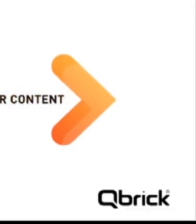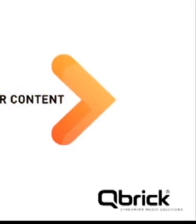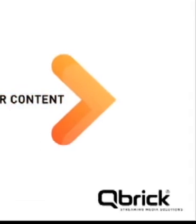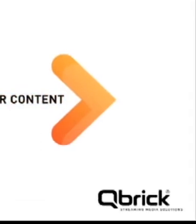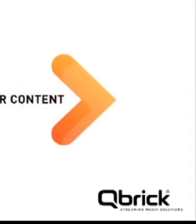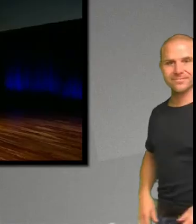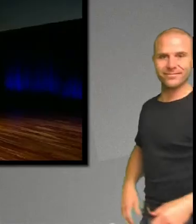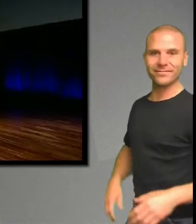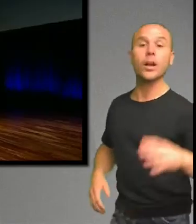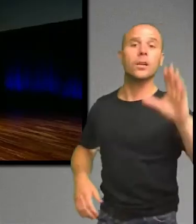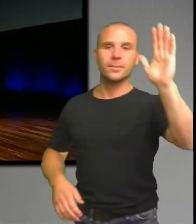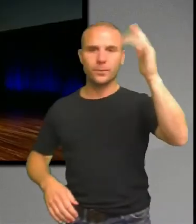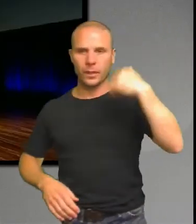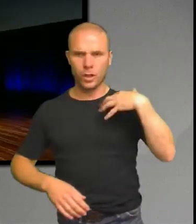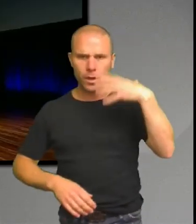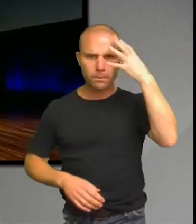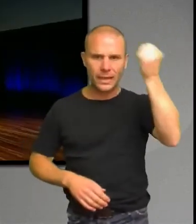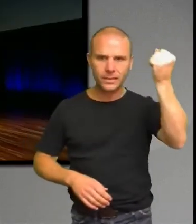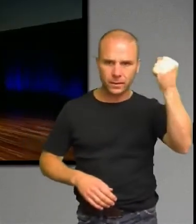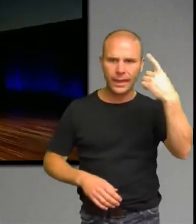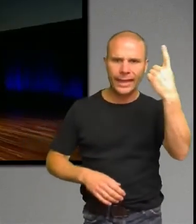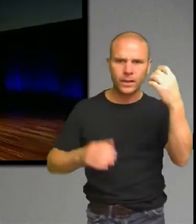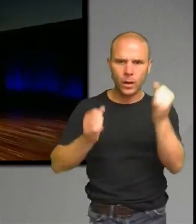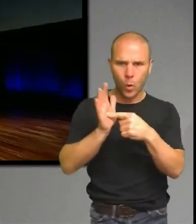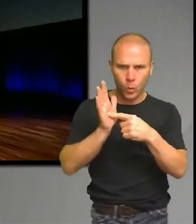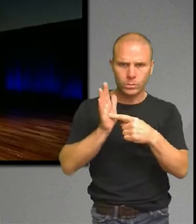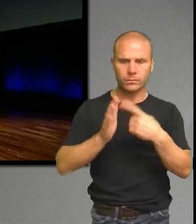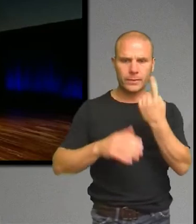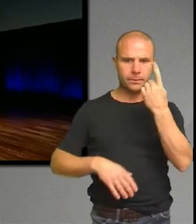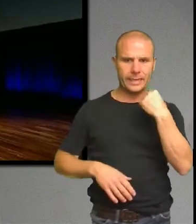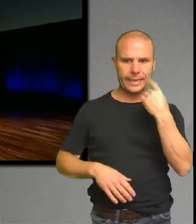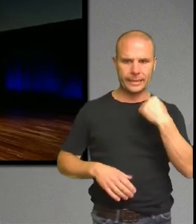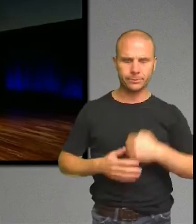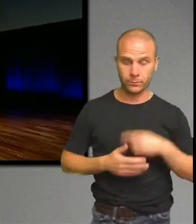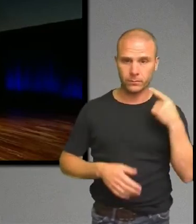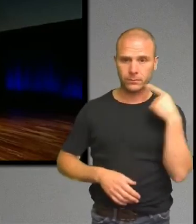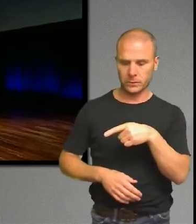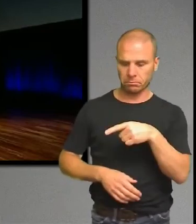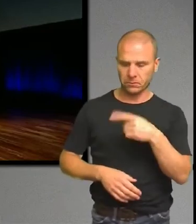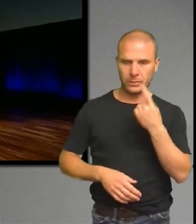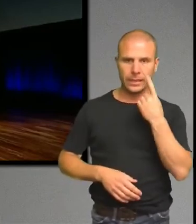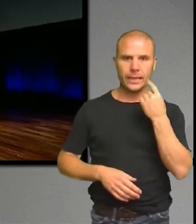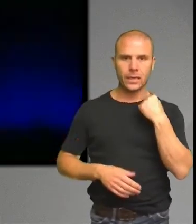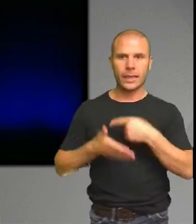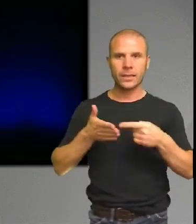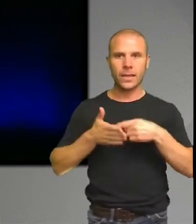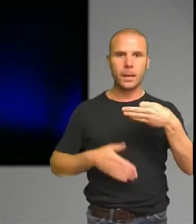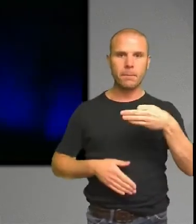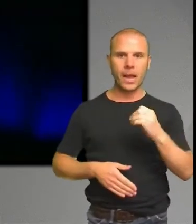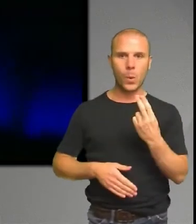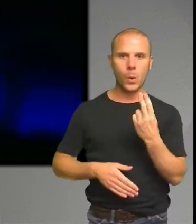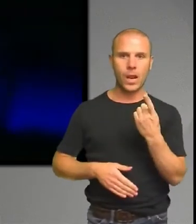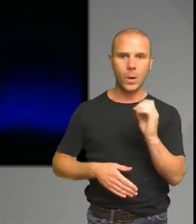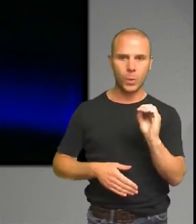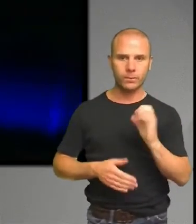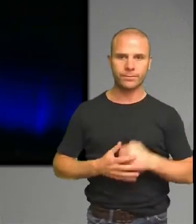Jag kommer ihåg att en gång var en kille. Den här killen hette Paolo.